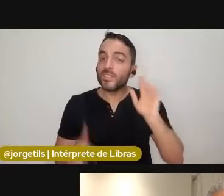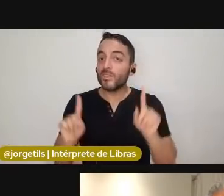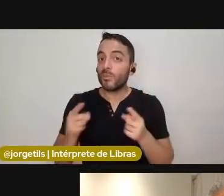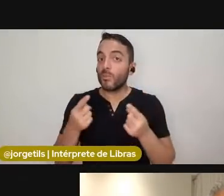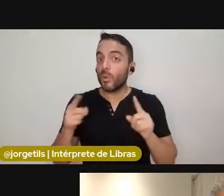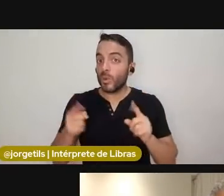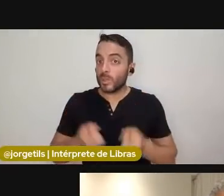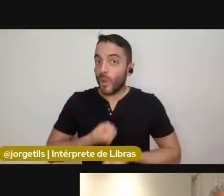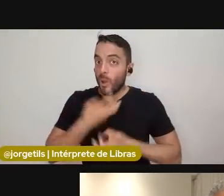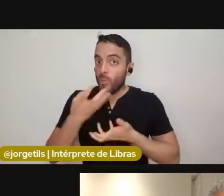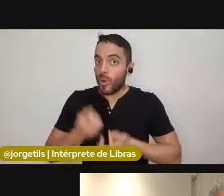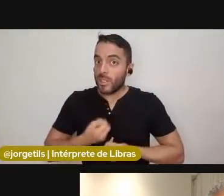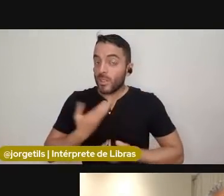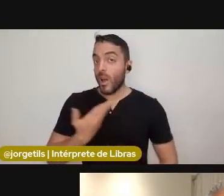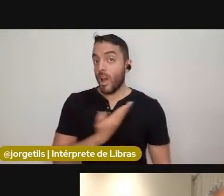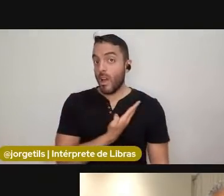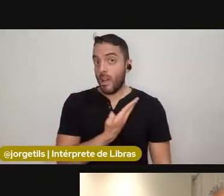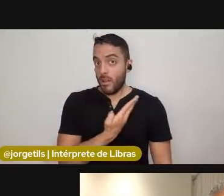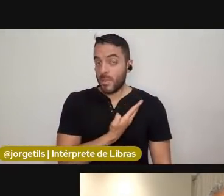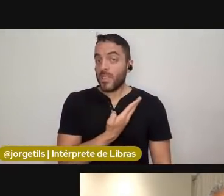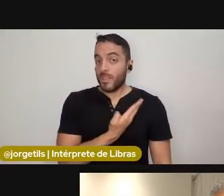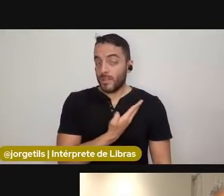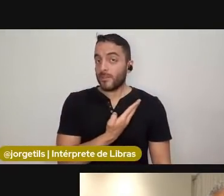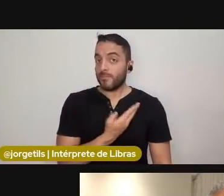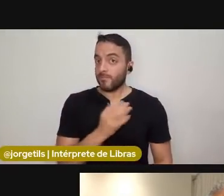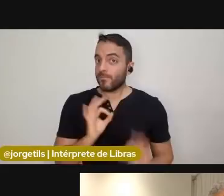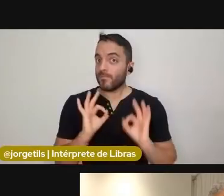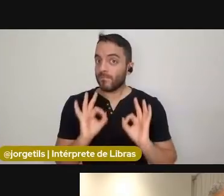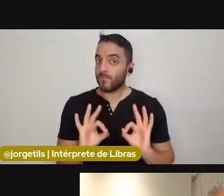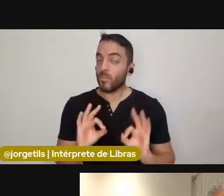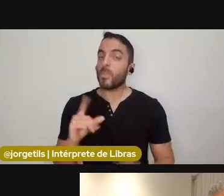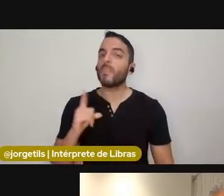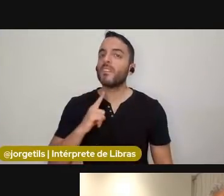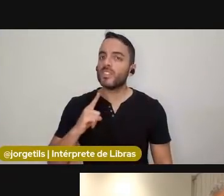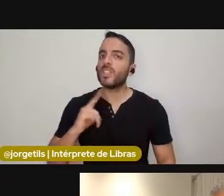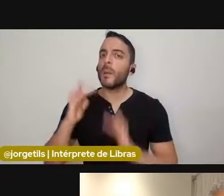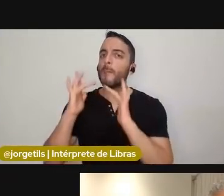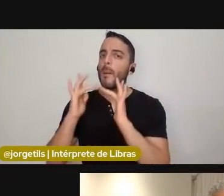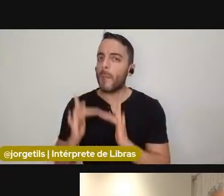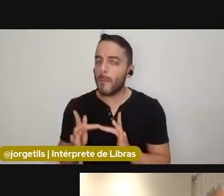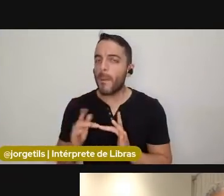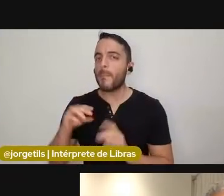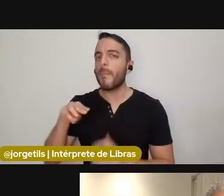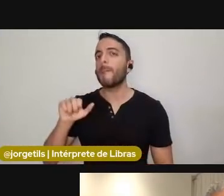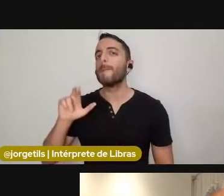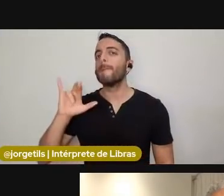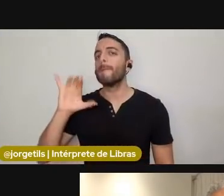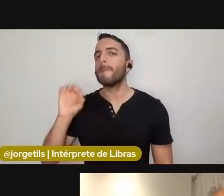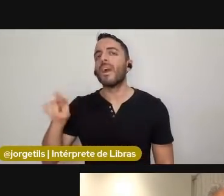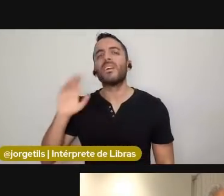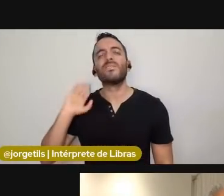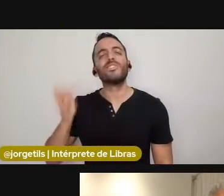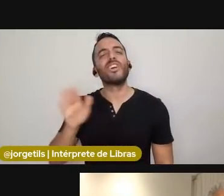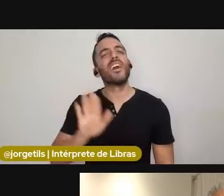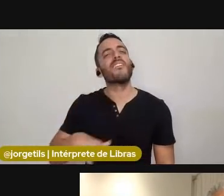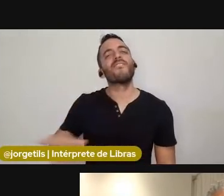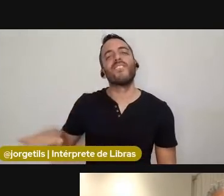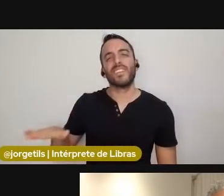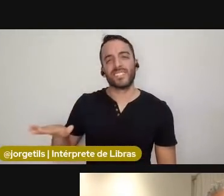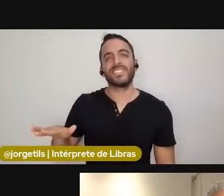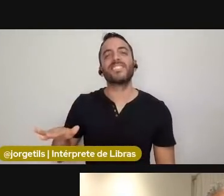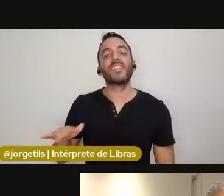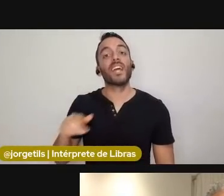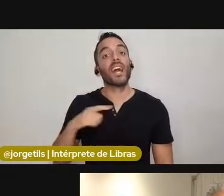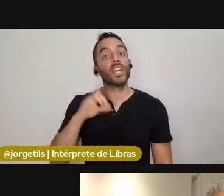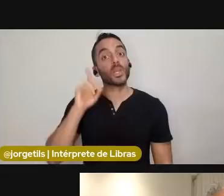enfim, amigo, tinha tido convivência com Mário Schoenberg desde a infância, e um dia me levou à casa do Mário